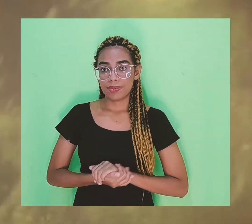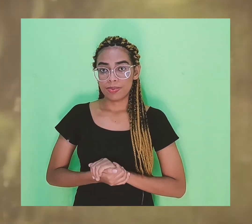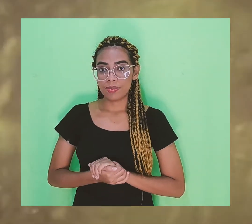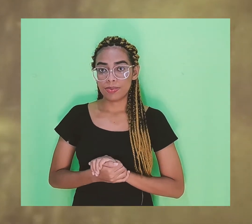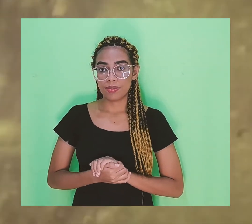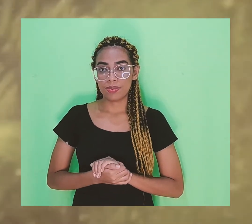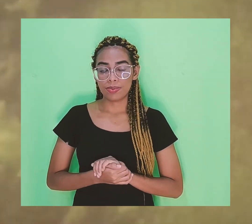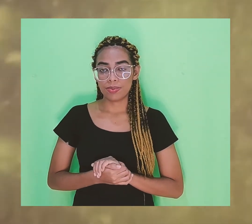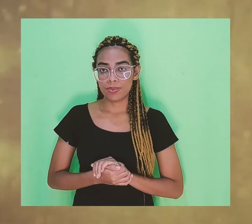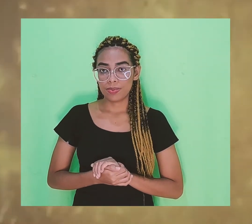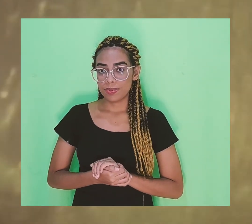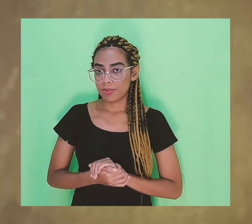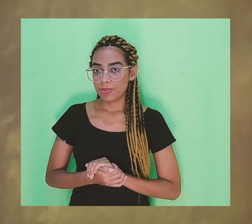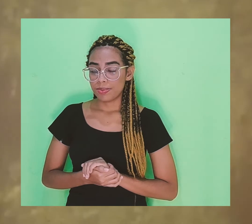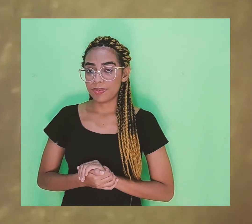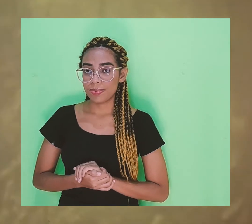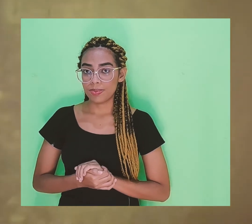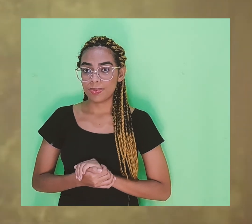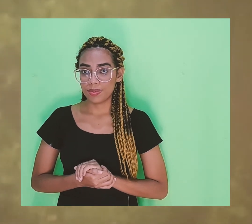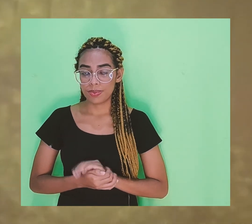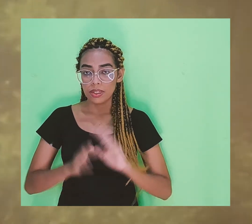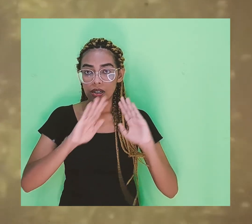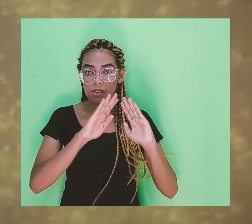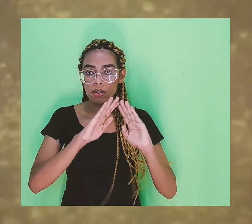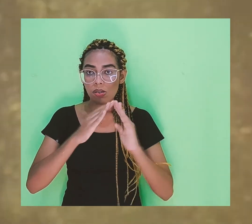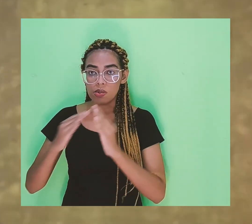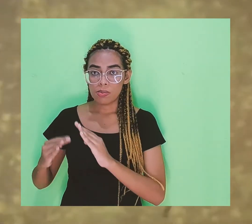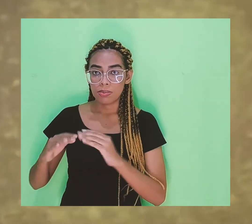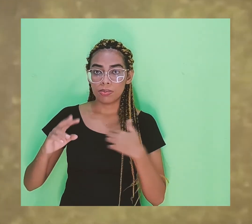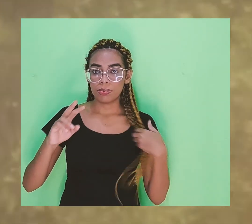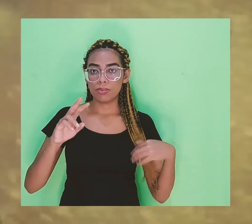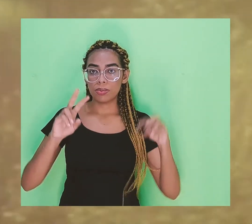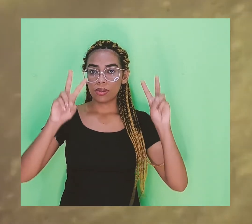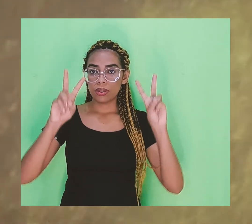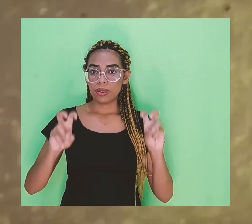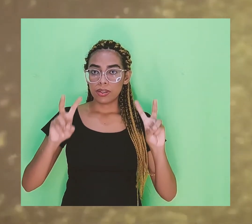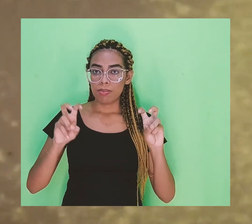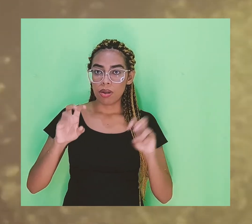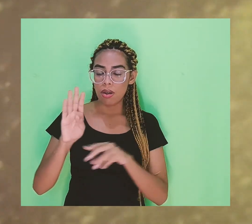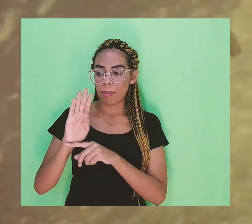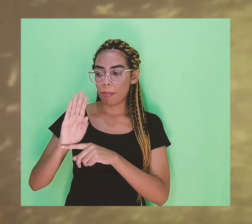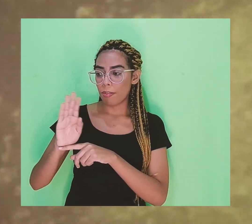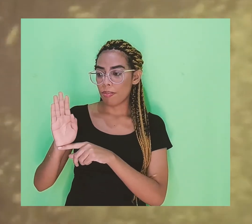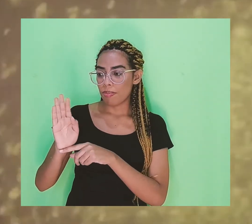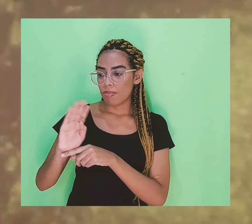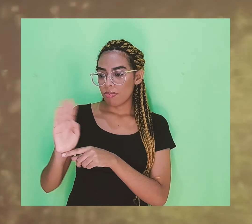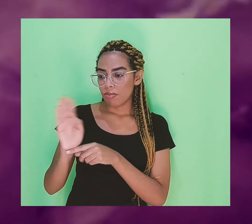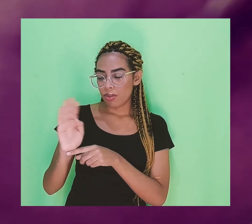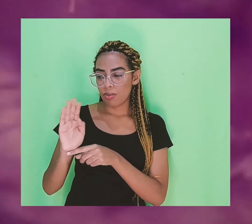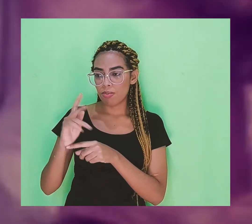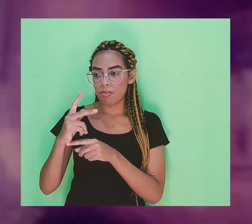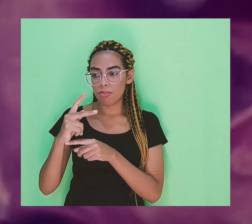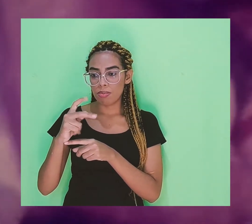e você poder conscientizar aquela comunidade sobre política, que é um tema super espinhoso, principalmente na Calcaia,